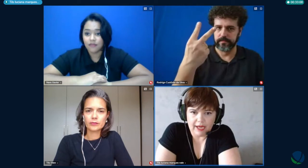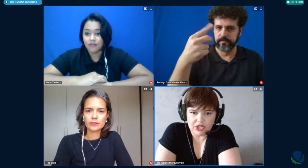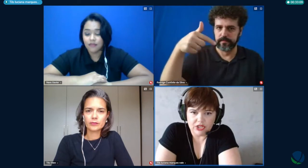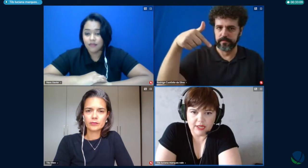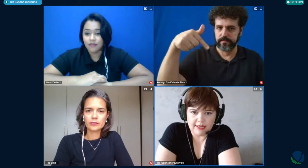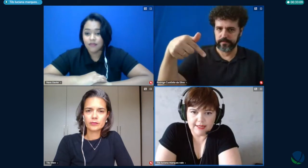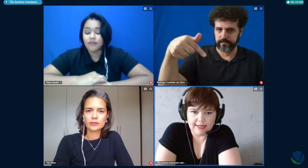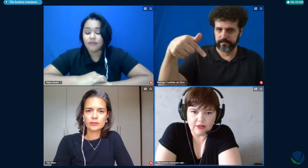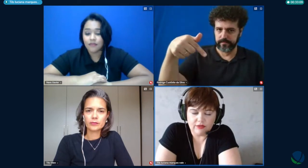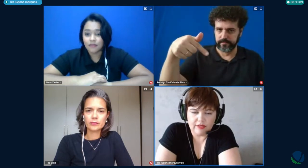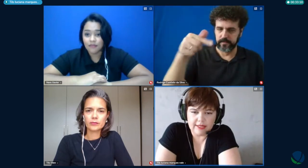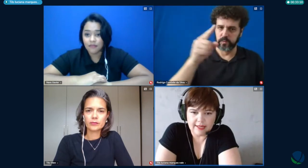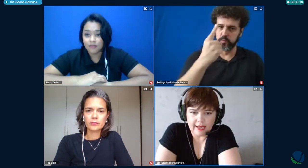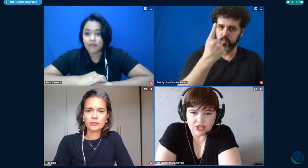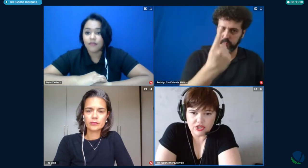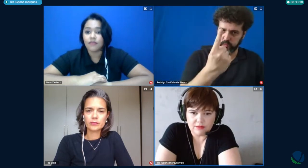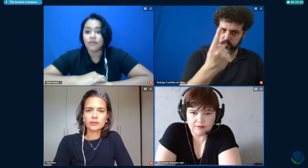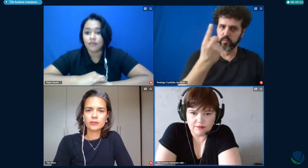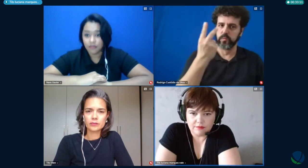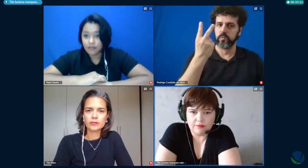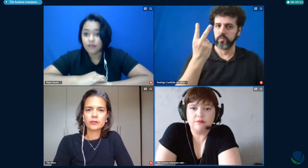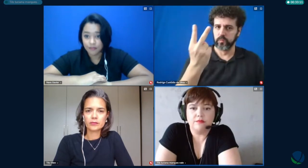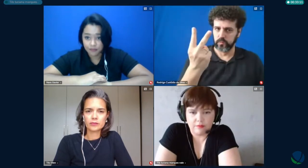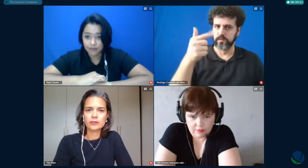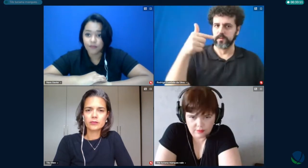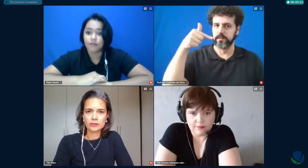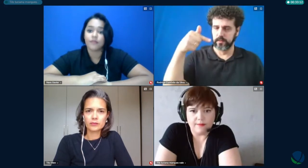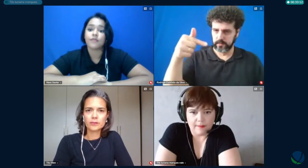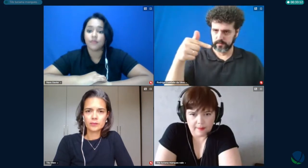Na página 127,